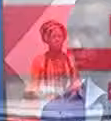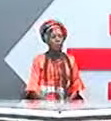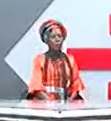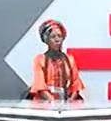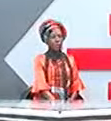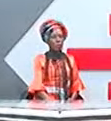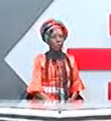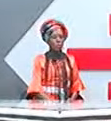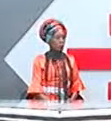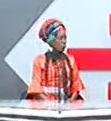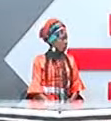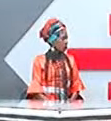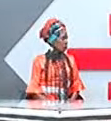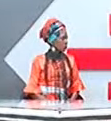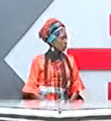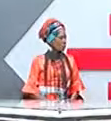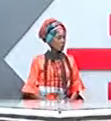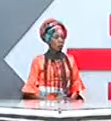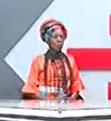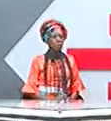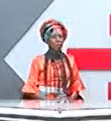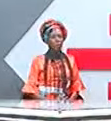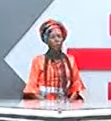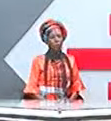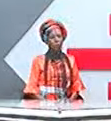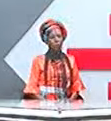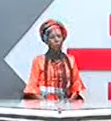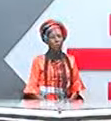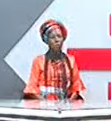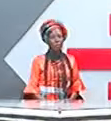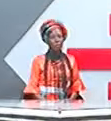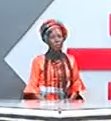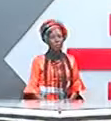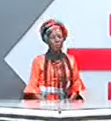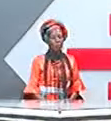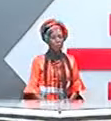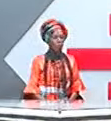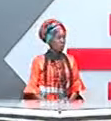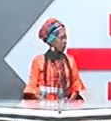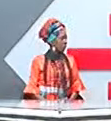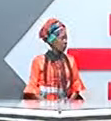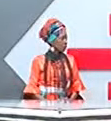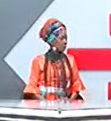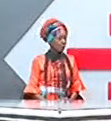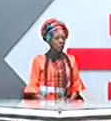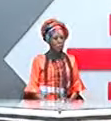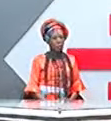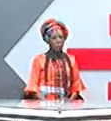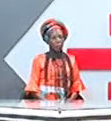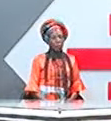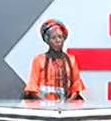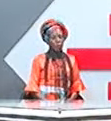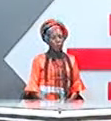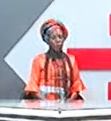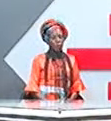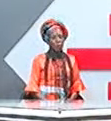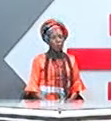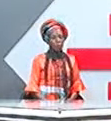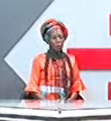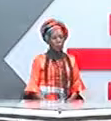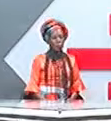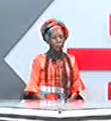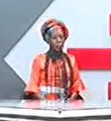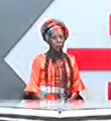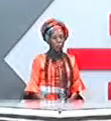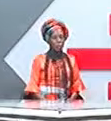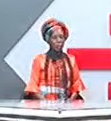wabaddewo wano omukyala wa sedu olwajjo yakulira sedu erinnya lye yahimbisibwa charity twabadde twogera wano